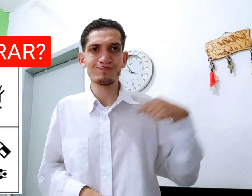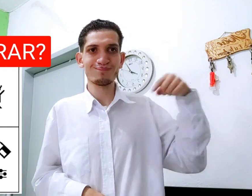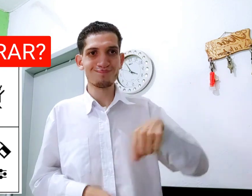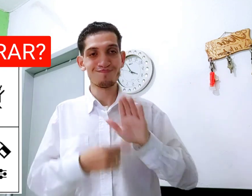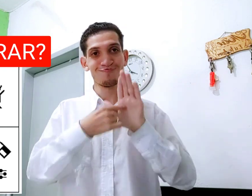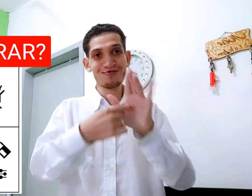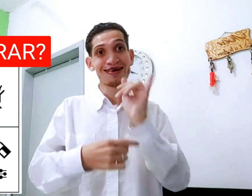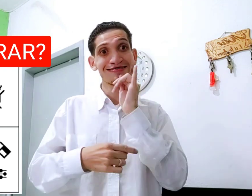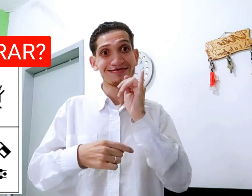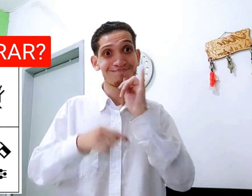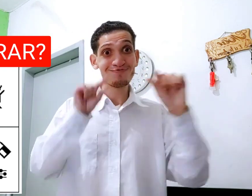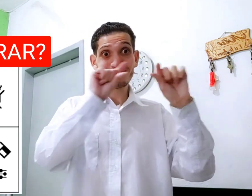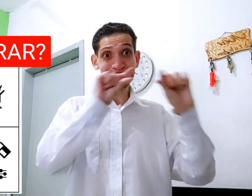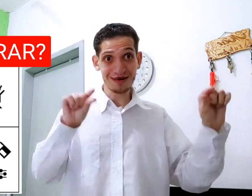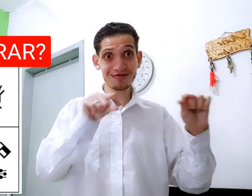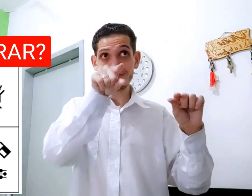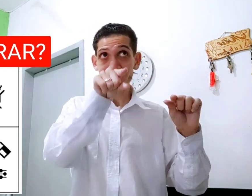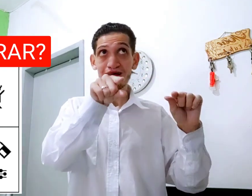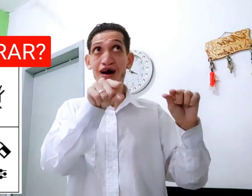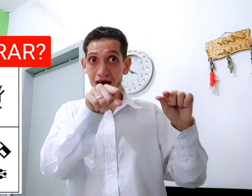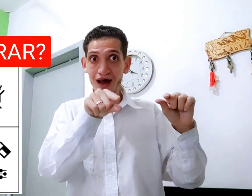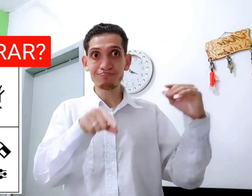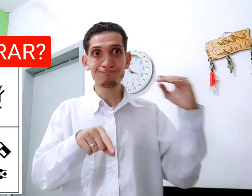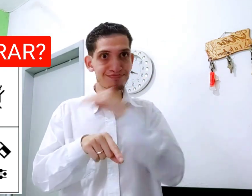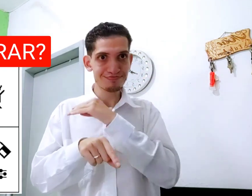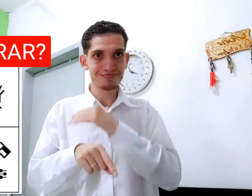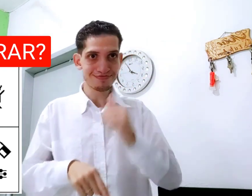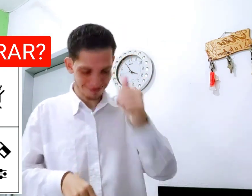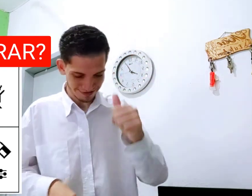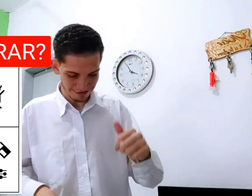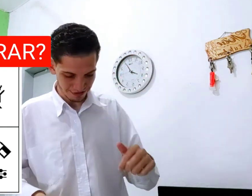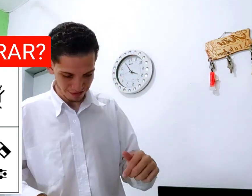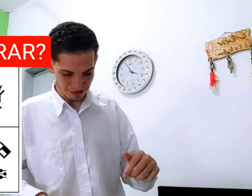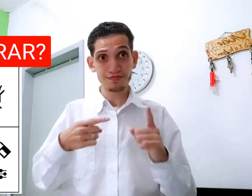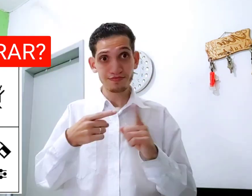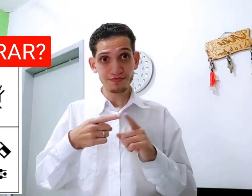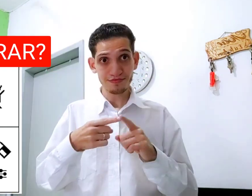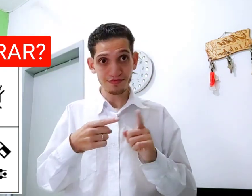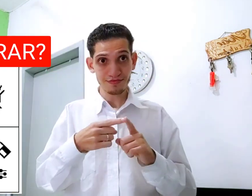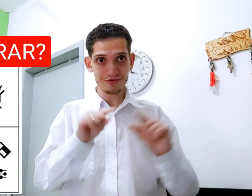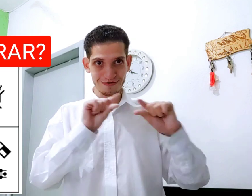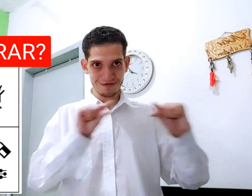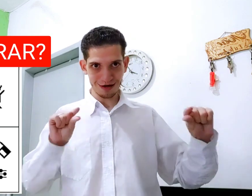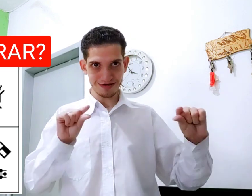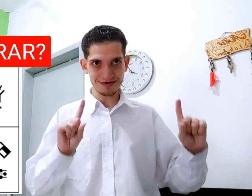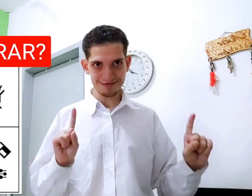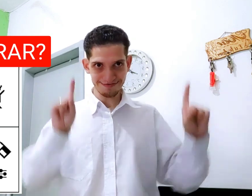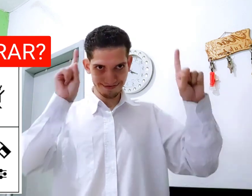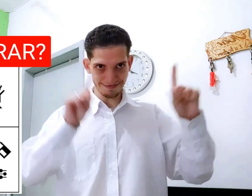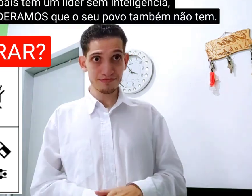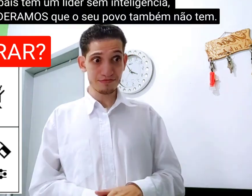possíveis significados. E bom, eu vou te mostrar através de frase. E aí você vai chegar na mesma conclusão. A primeira frase